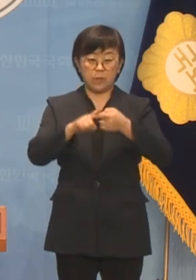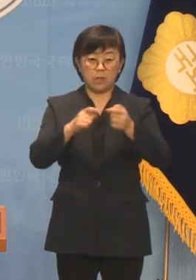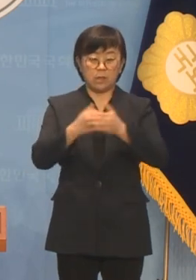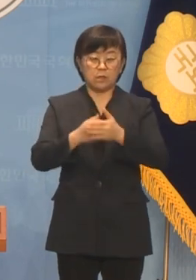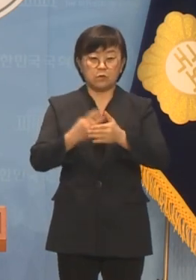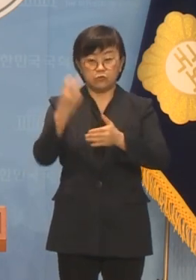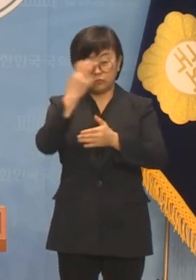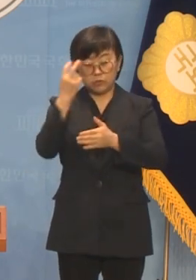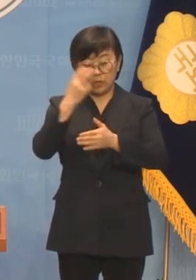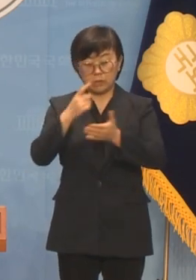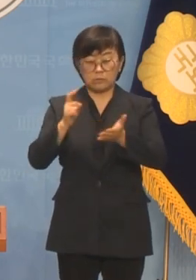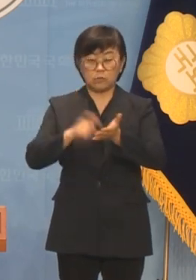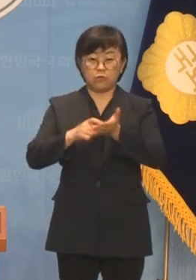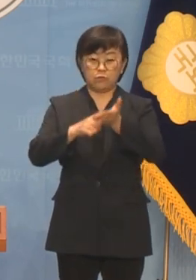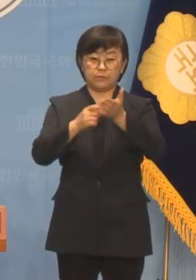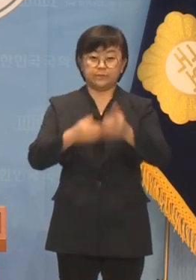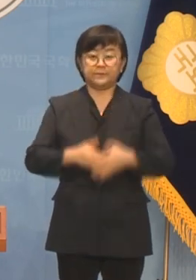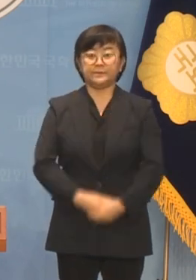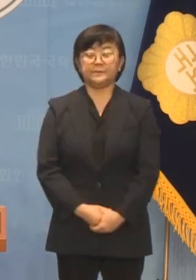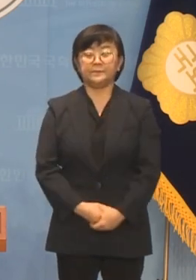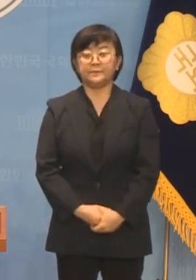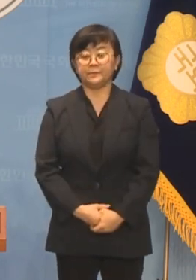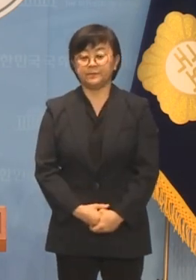것을 촉구합니다.